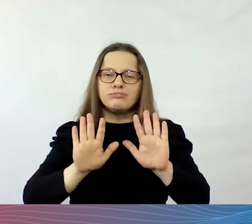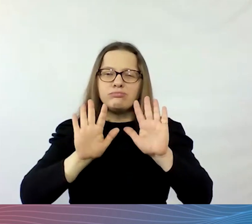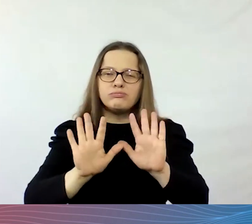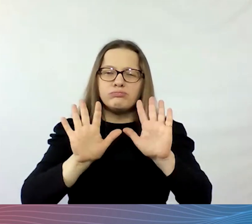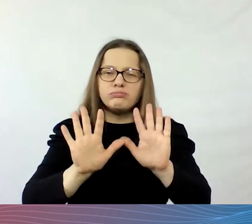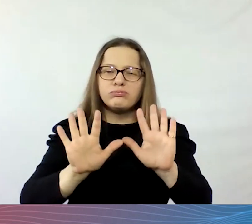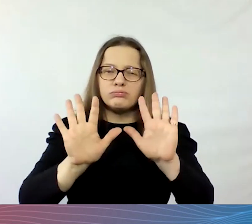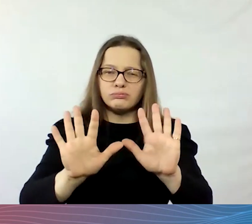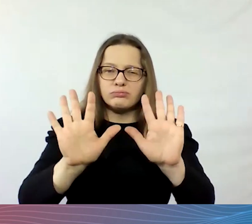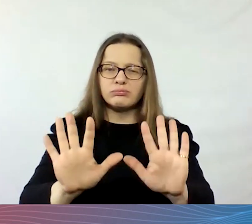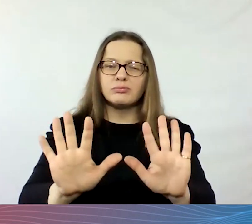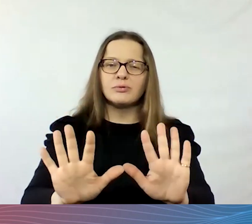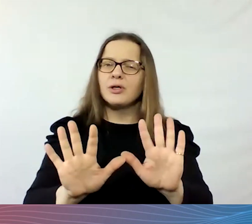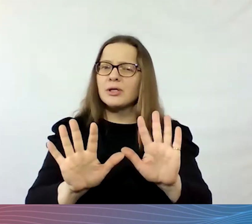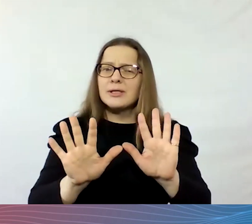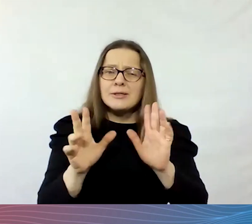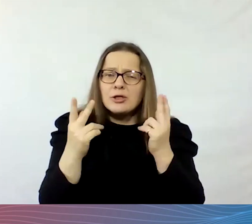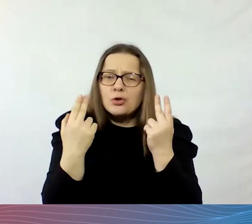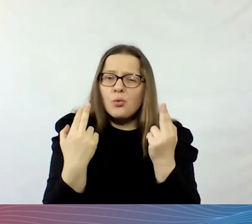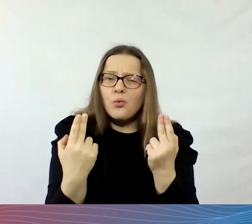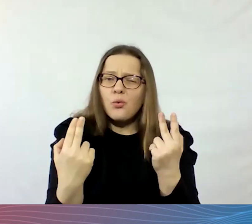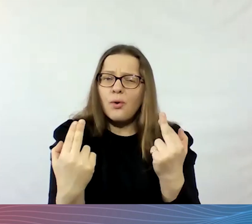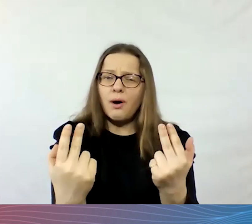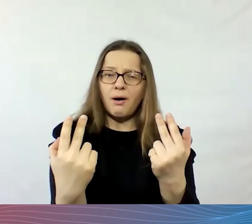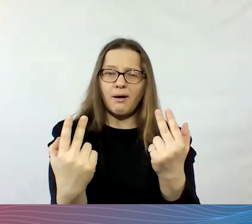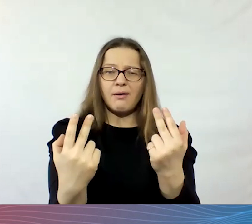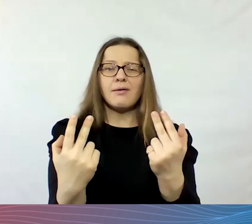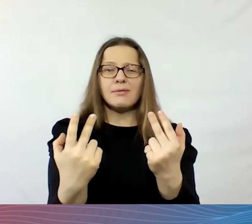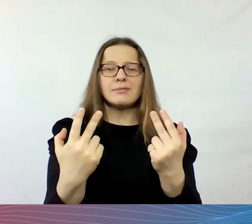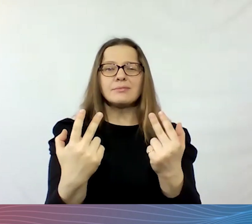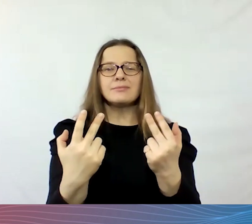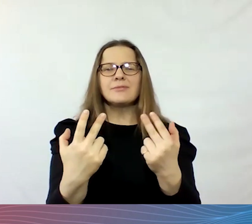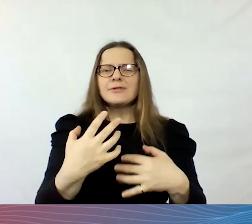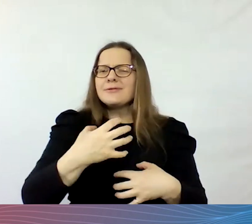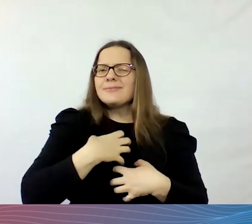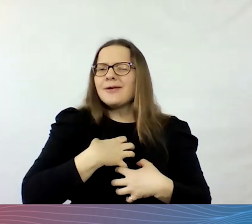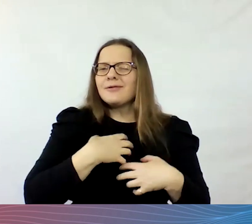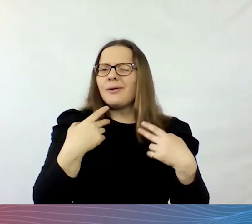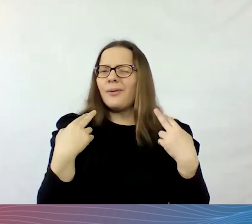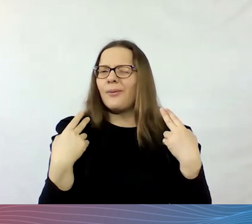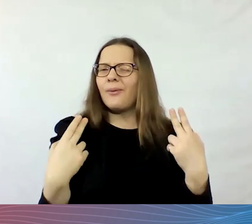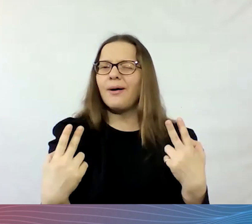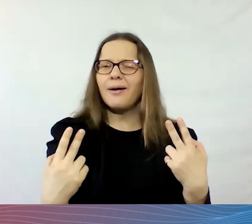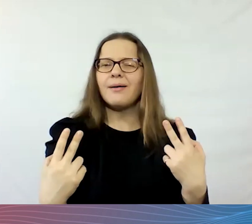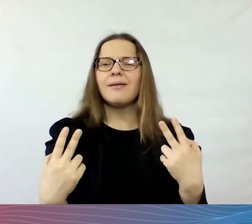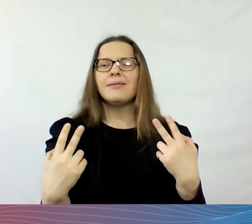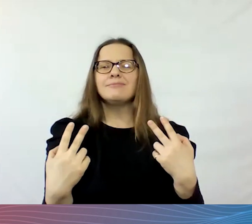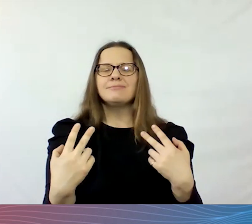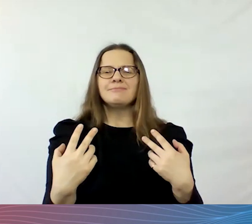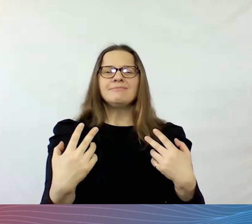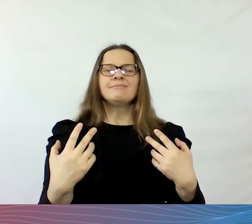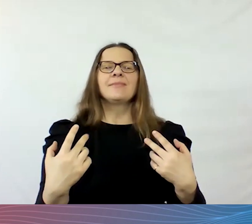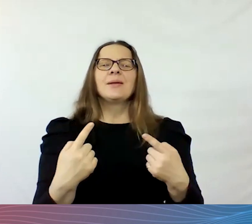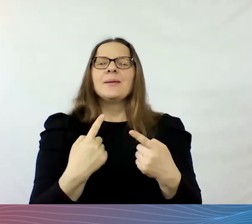numa direção, você na outra, não. Estamos todos juntos. Irmãos, aí nós vamos trazer o Senhor de volta dessa forma.